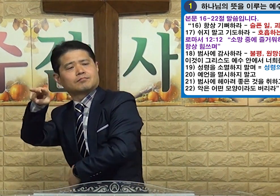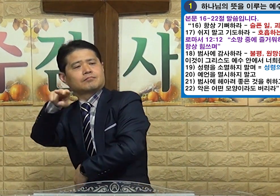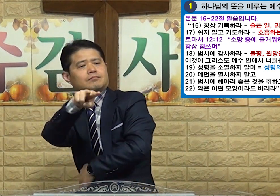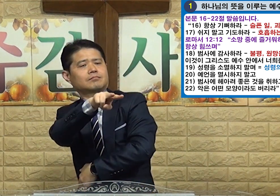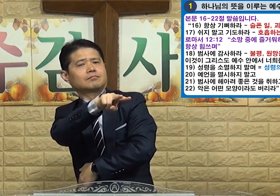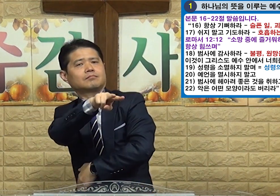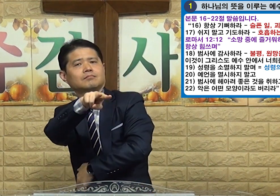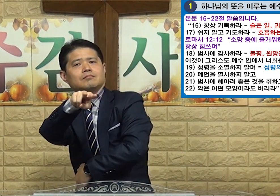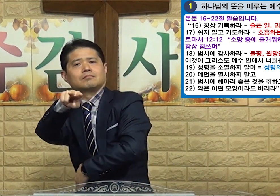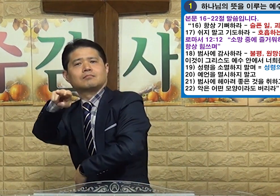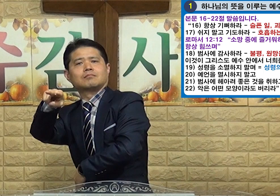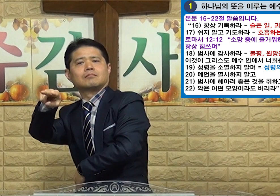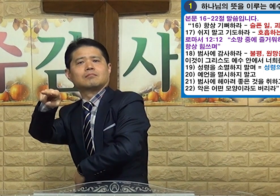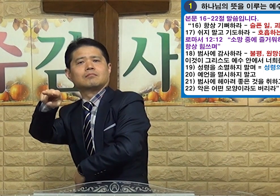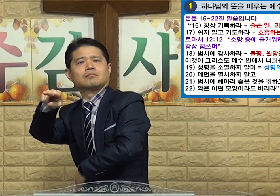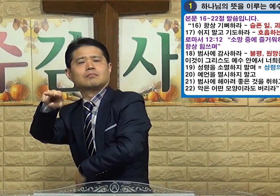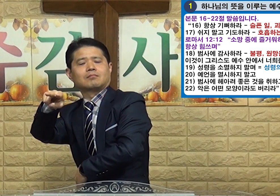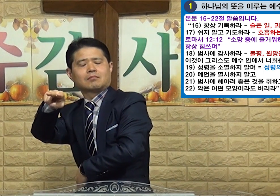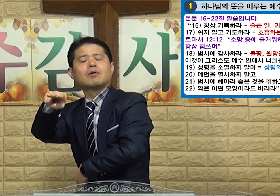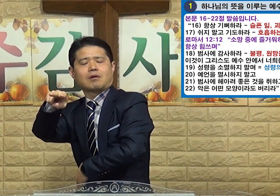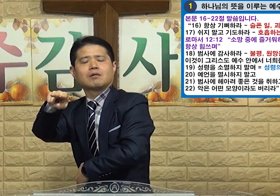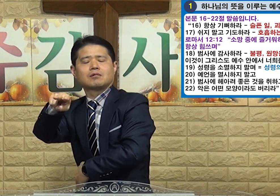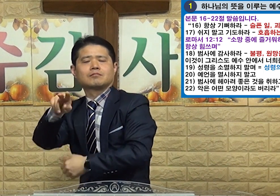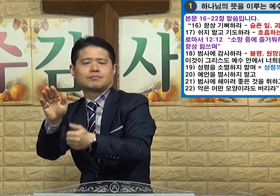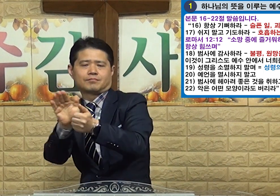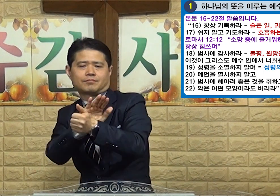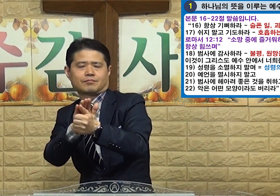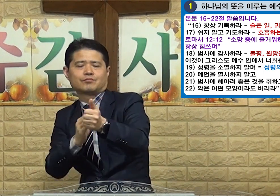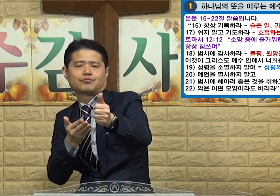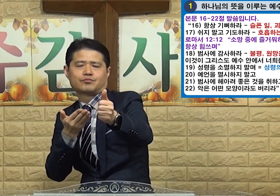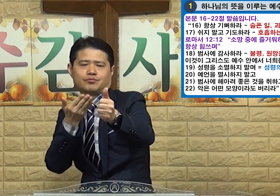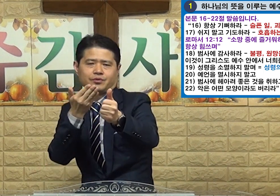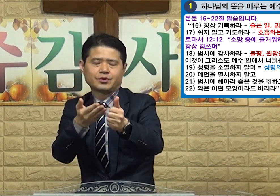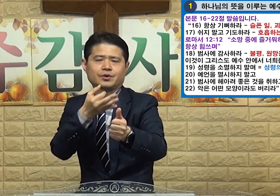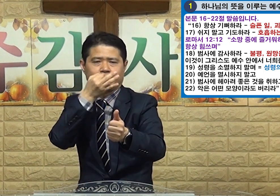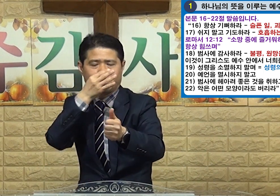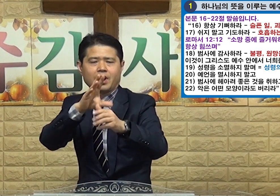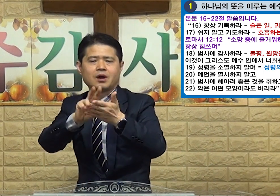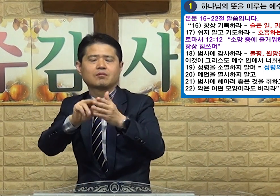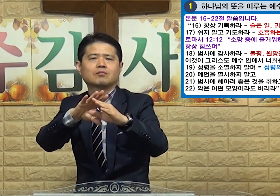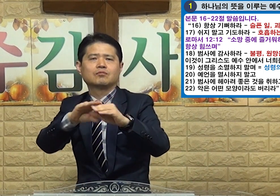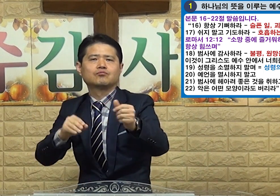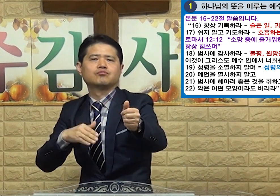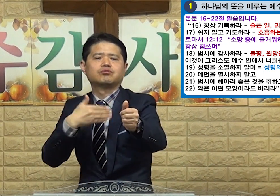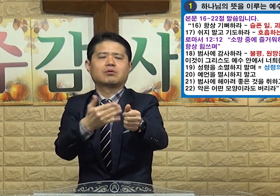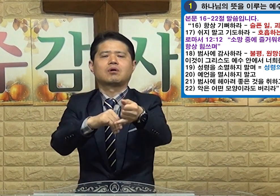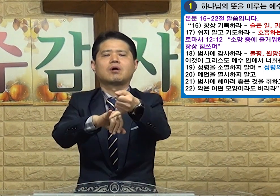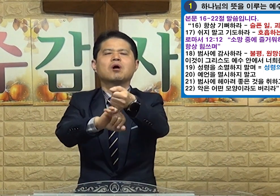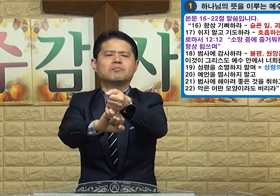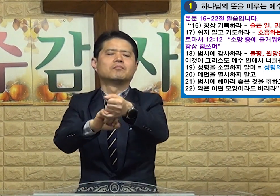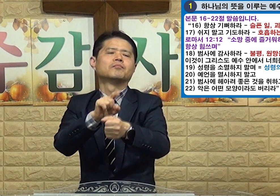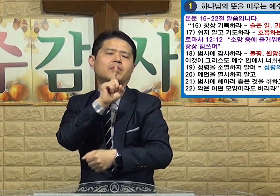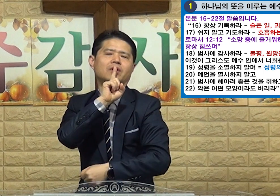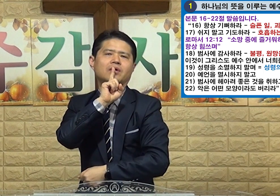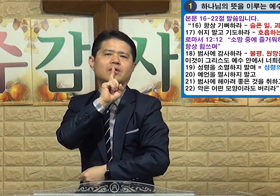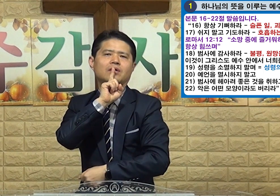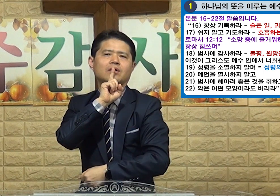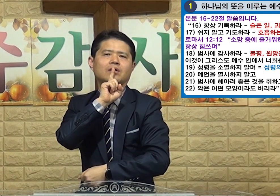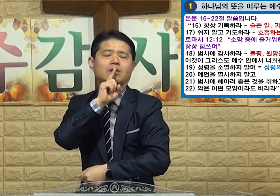너희의 성령을 감찰하신다는 것입니다. 너희에게 위로를 주고 너희의 어려운 상황을 해결해 주실